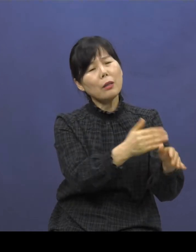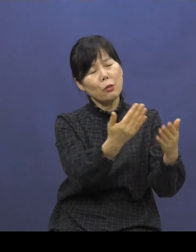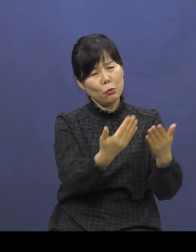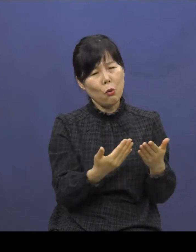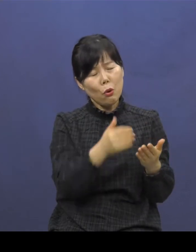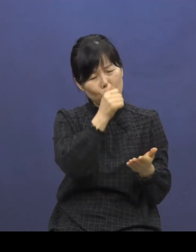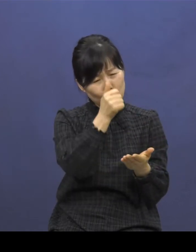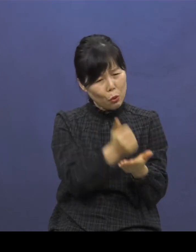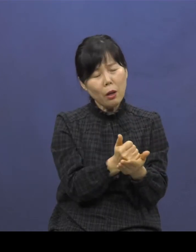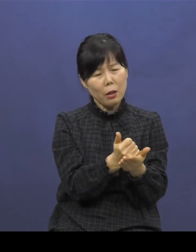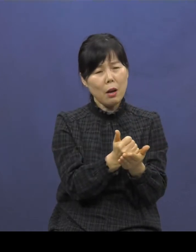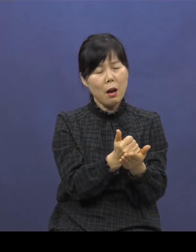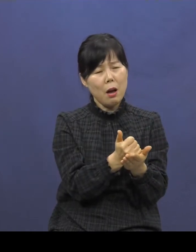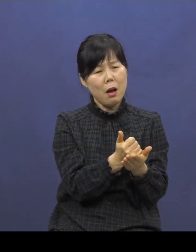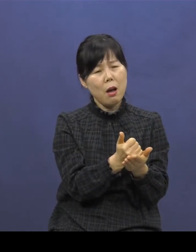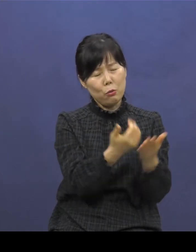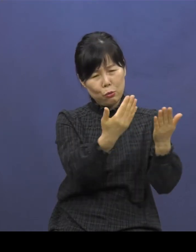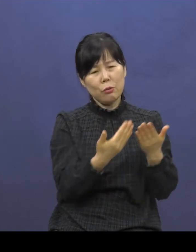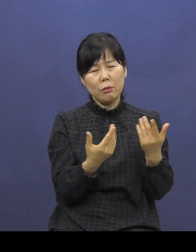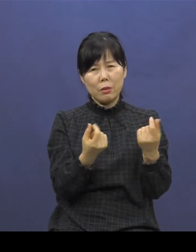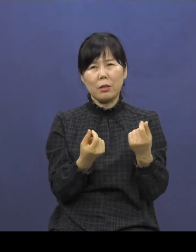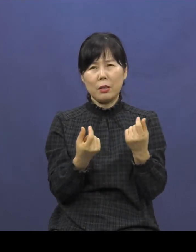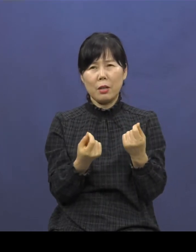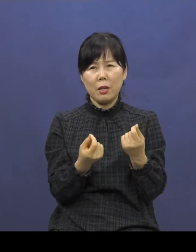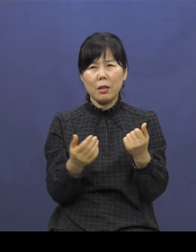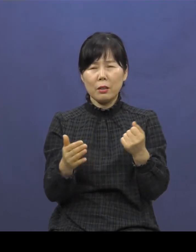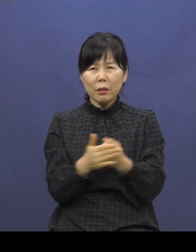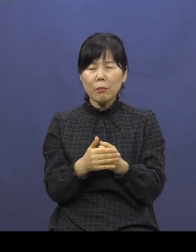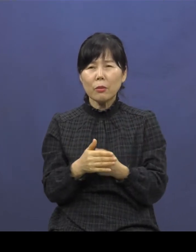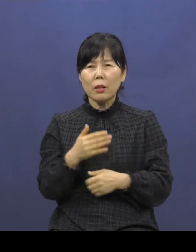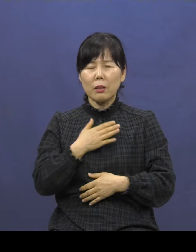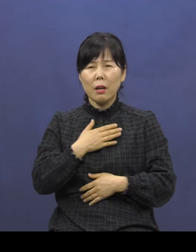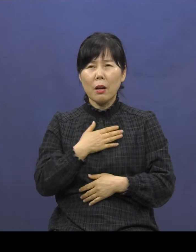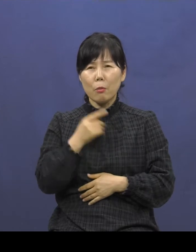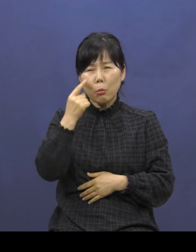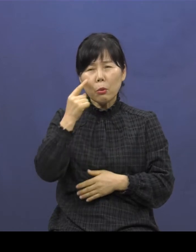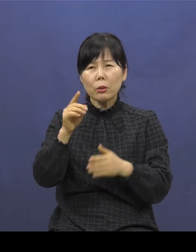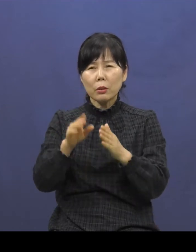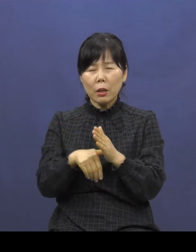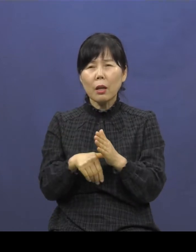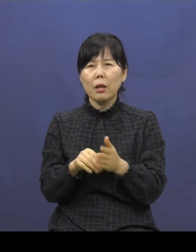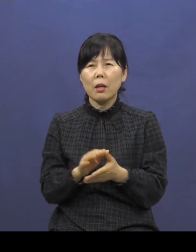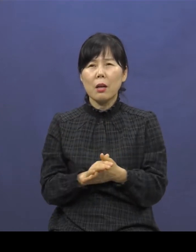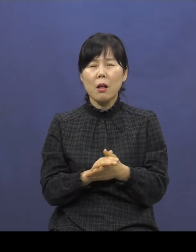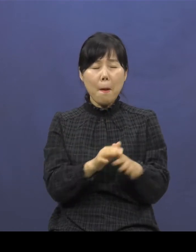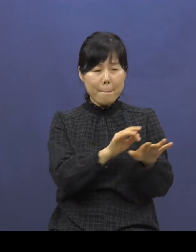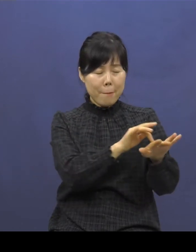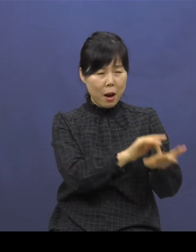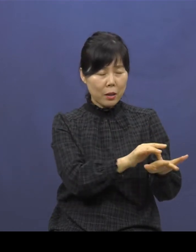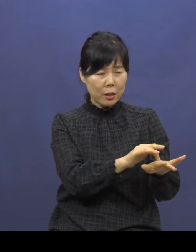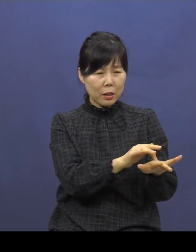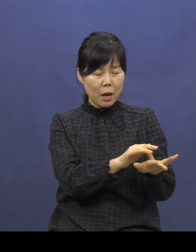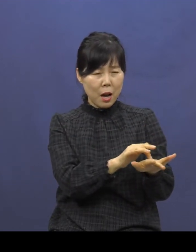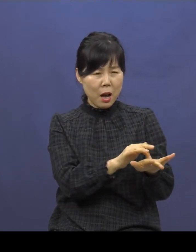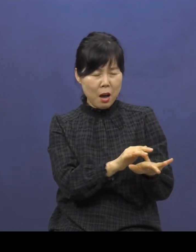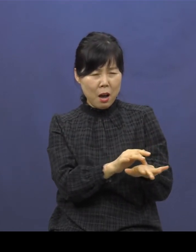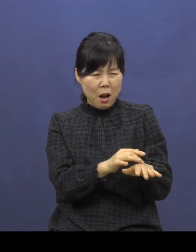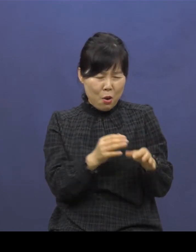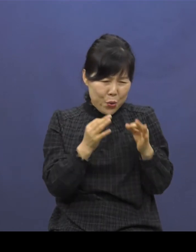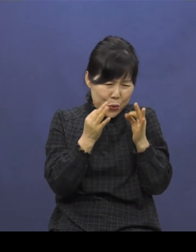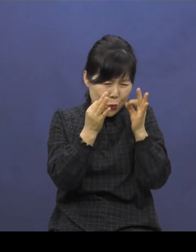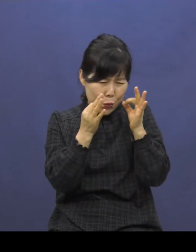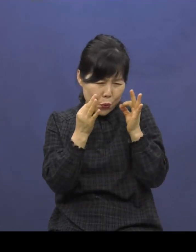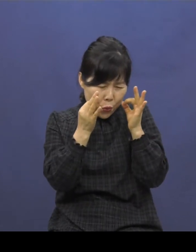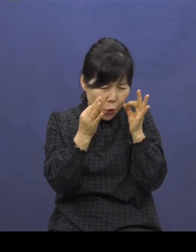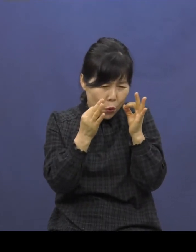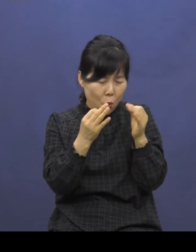고난은 죄가 주는 거예요. 자, 그렇기 때문에 저는 여기서 또 이렇게 믿습니다. 뭐냐, 마귀가 아무리 우리에게 고난을